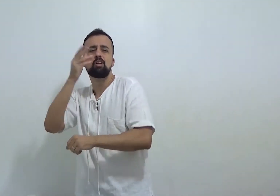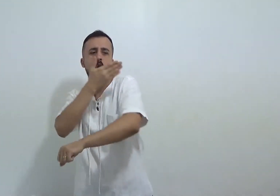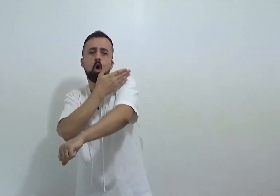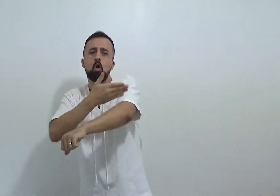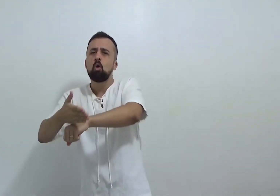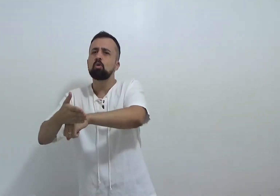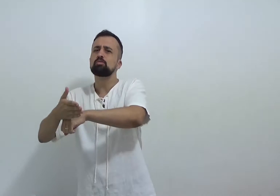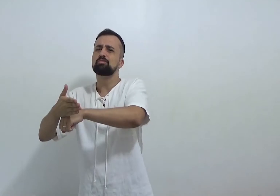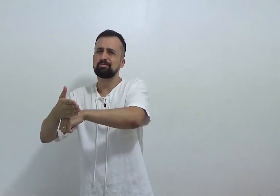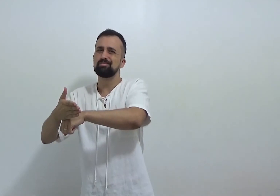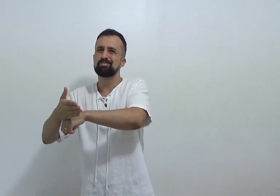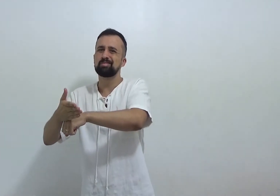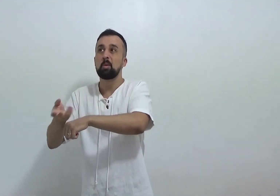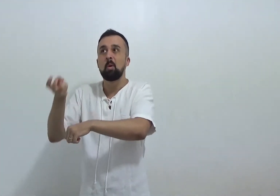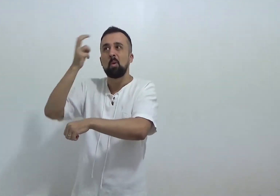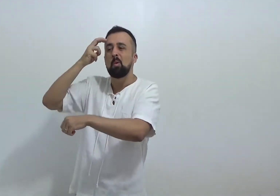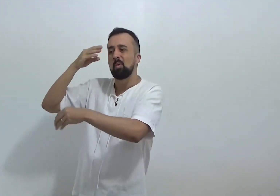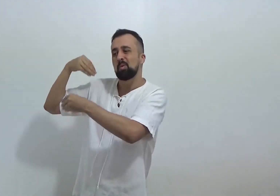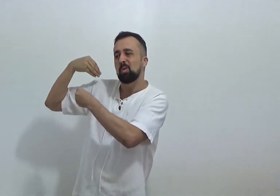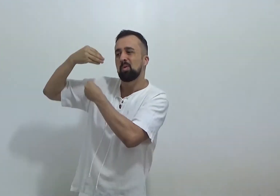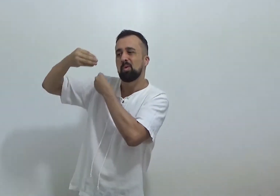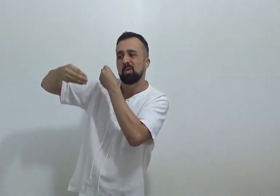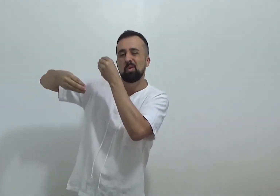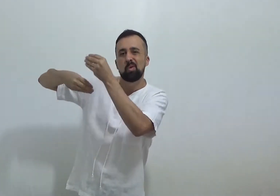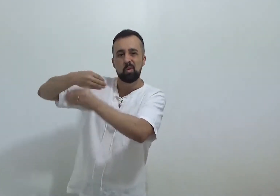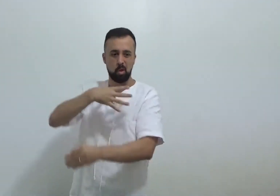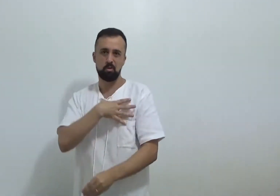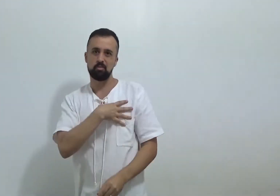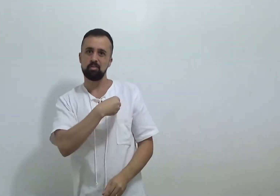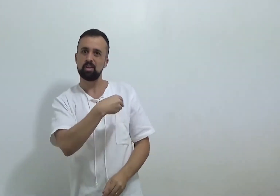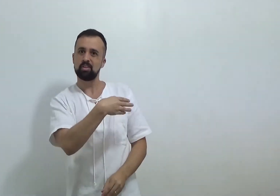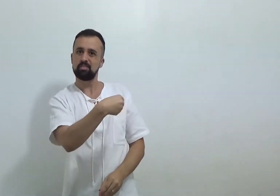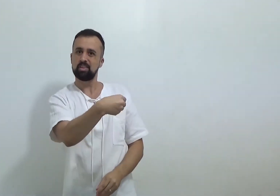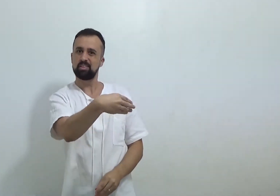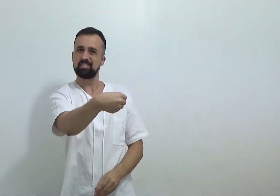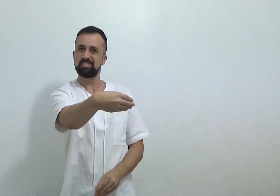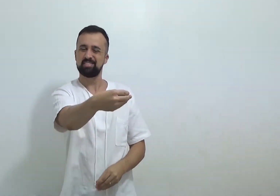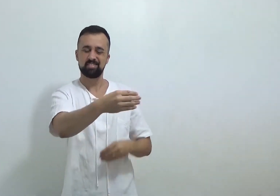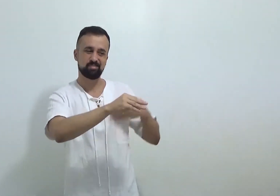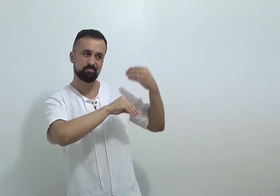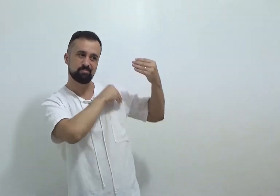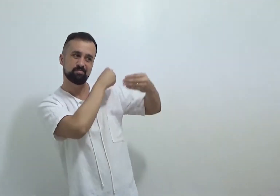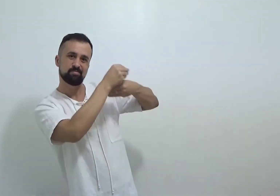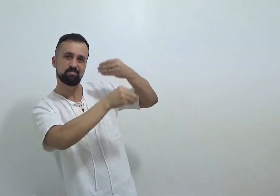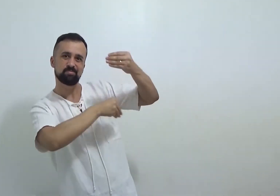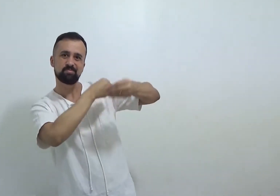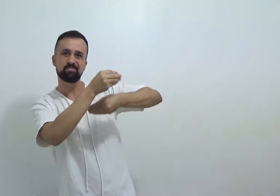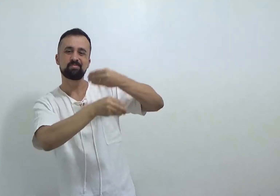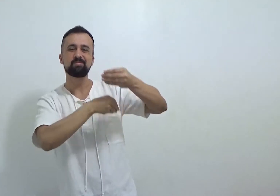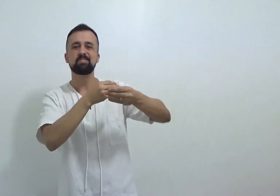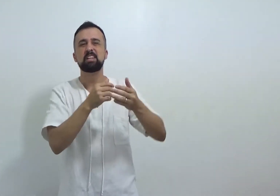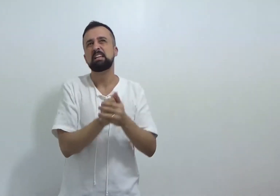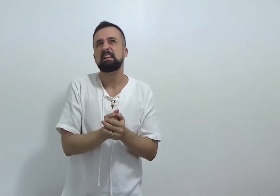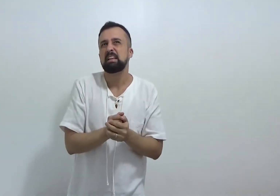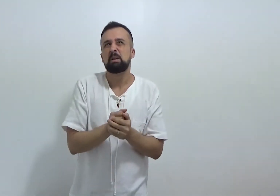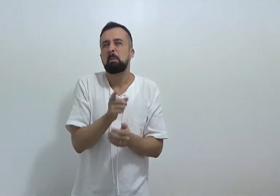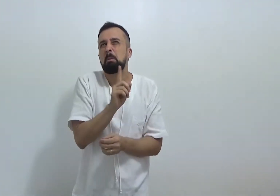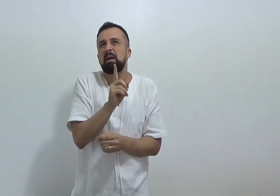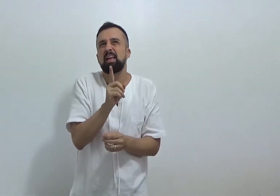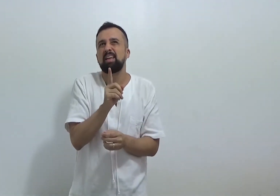dessa forma, trata-se da história, costumes, herança cultural passada de geração em